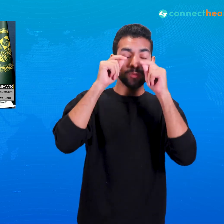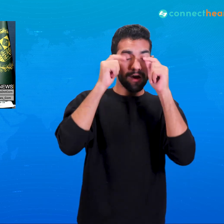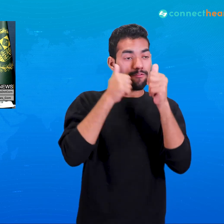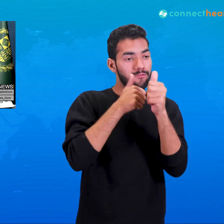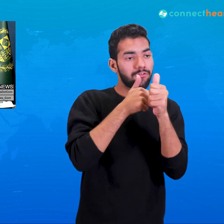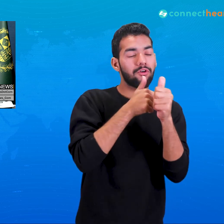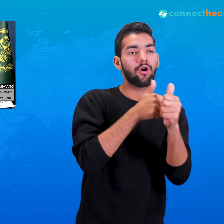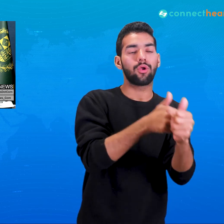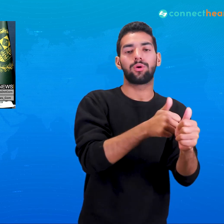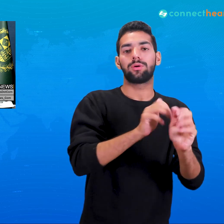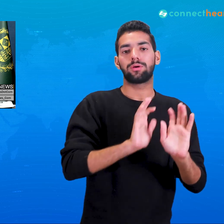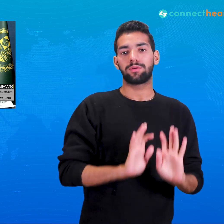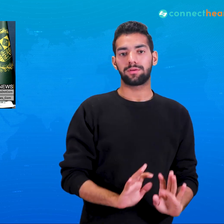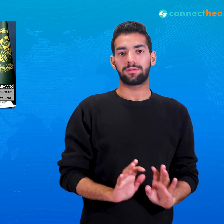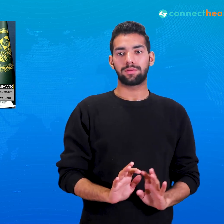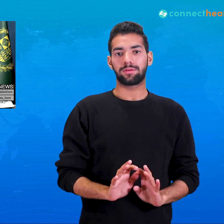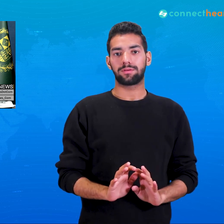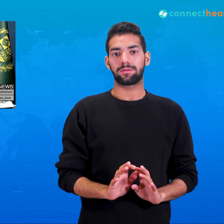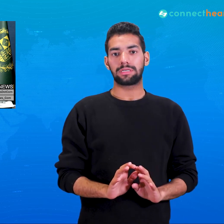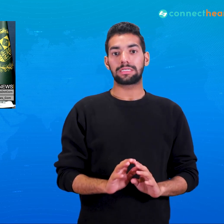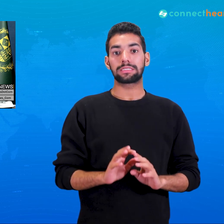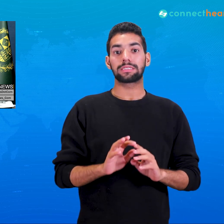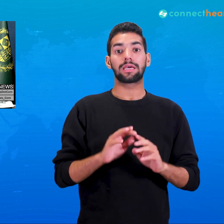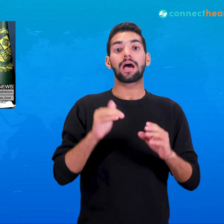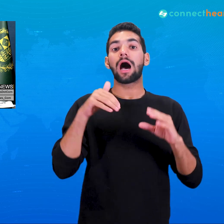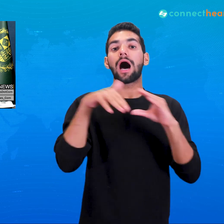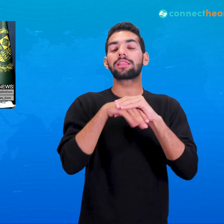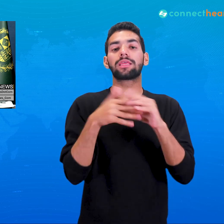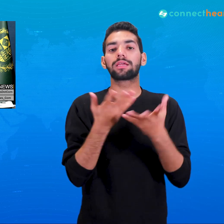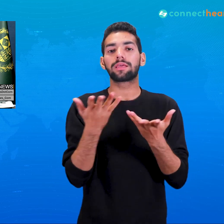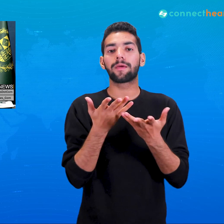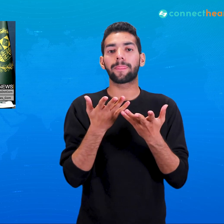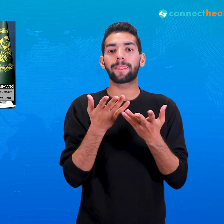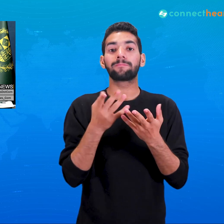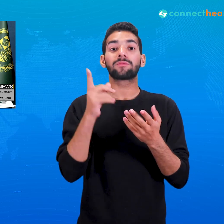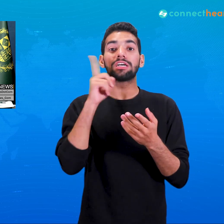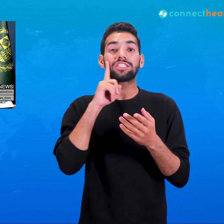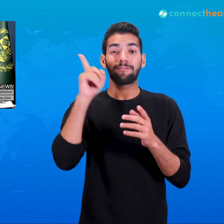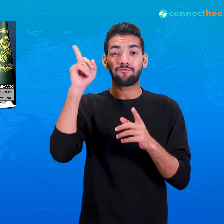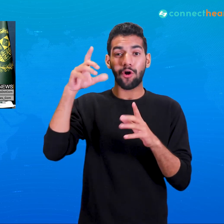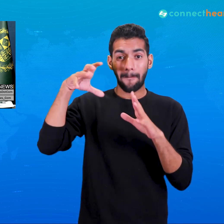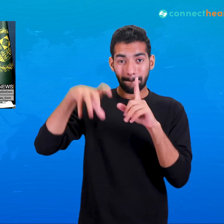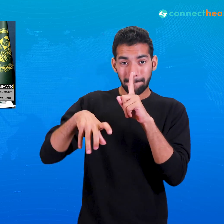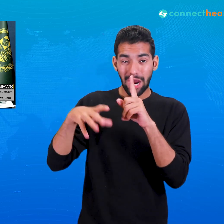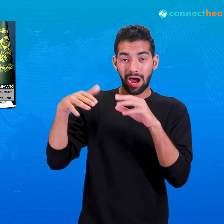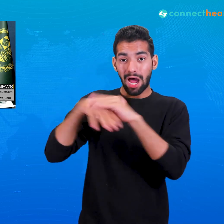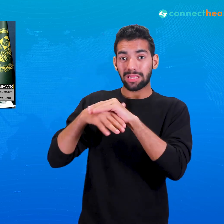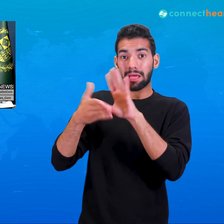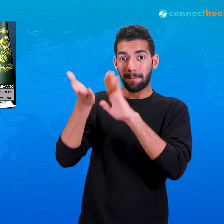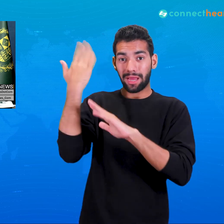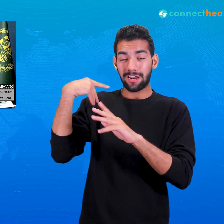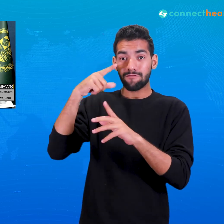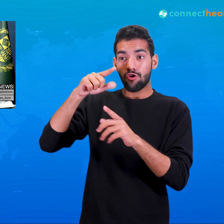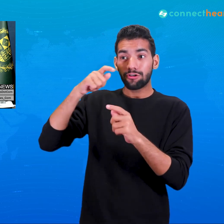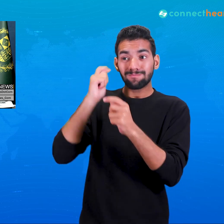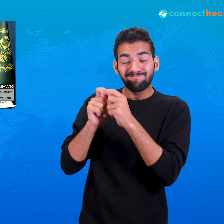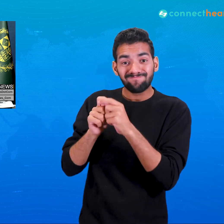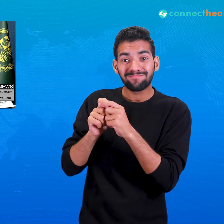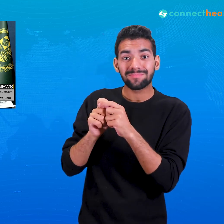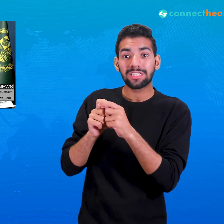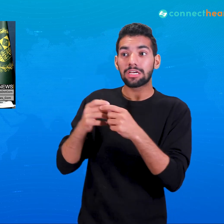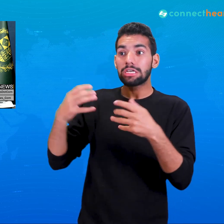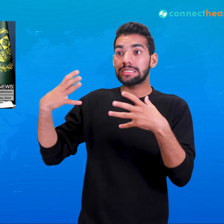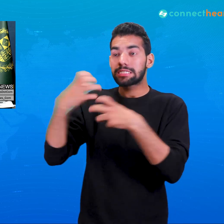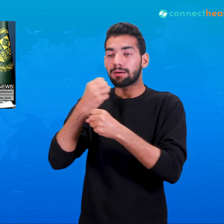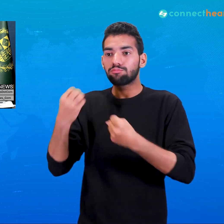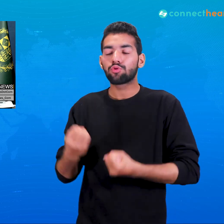پہ چلنے والے تھے، اور سنت یہ ہوتی ہے کہ جس طرح انہوں نے مدینہ کی ریاست میں قانون کی بالادستی پہلے قائم کی،